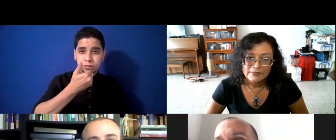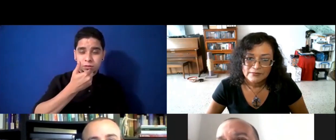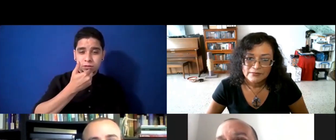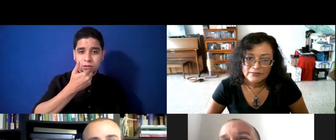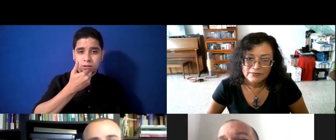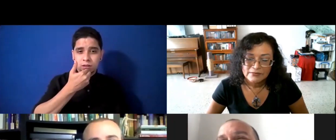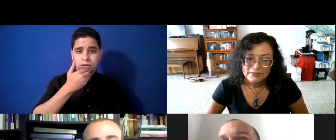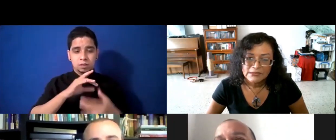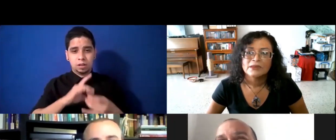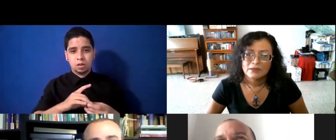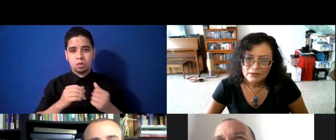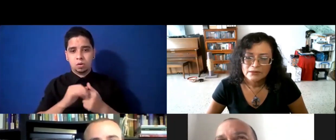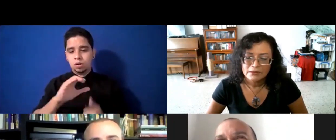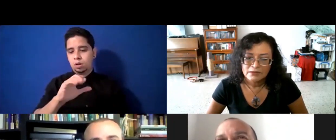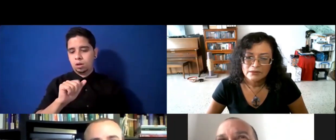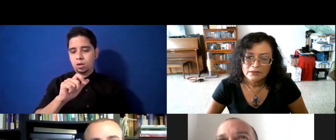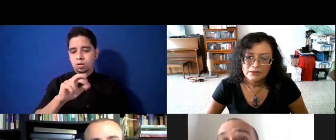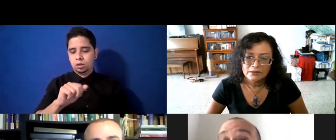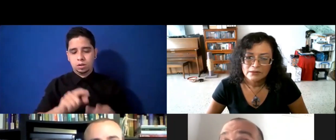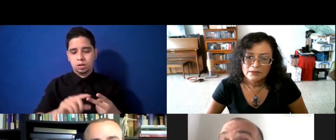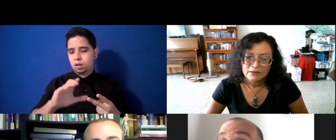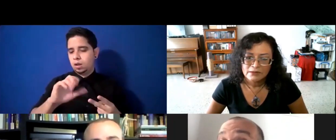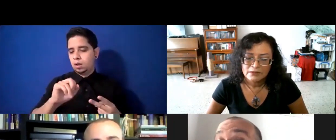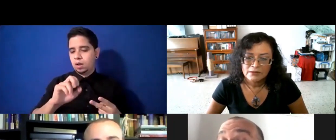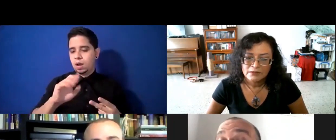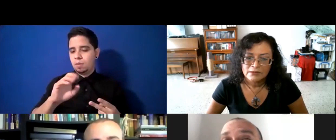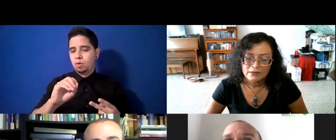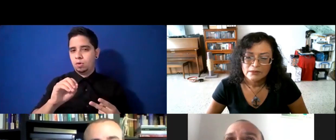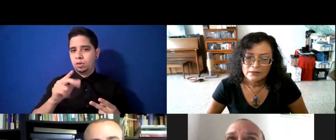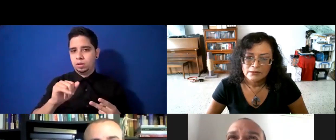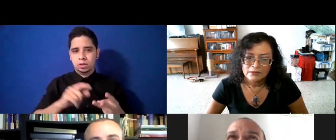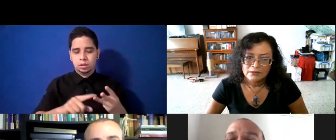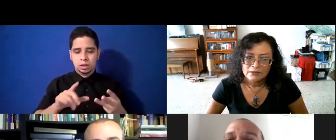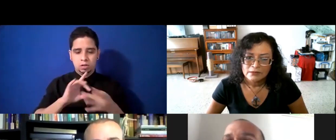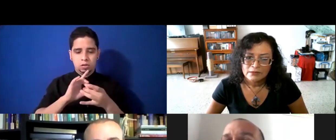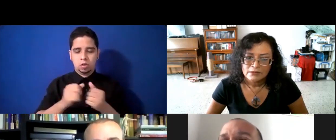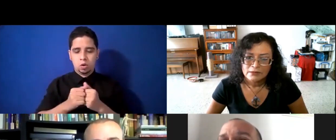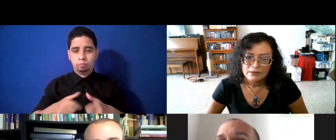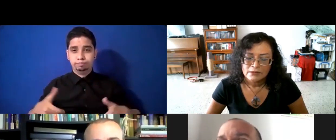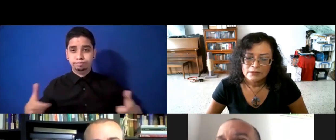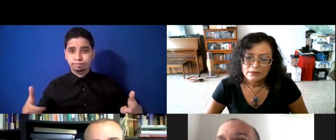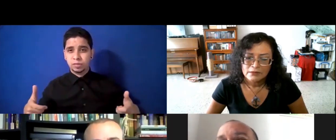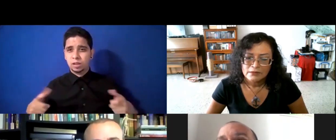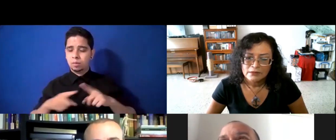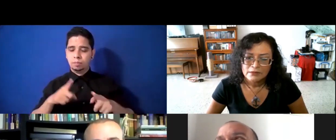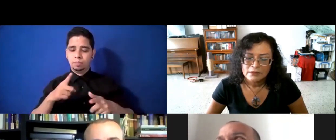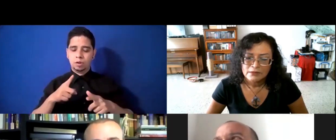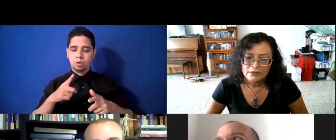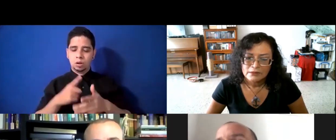carbohidratos, a ganancia de peso, ¿pero qué podemos hacer, para que